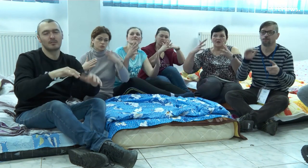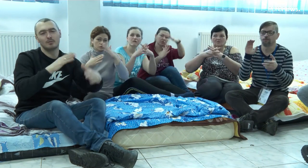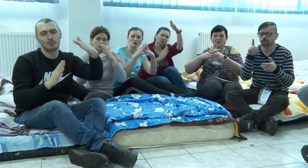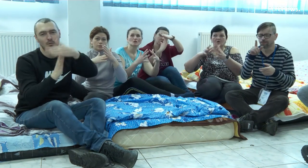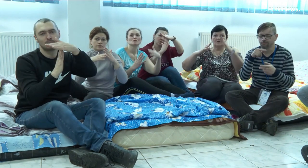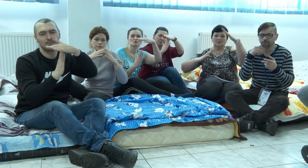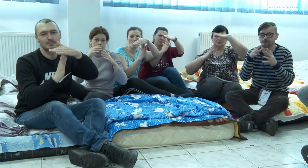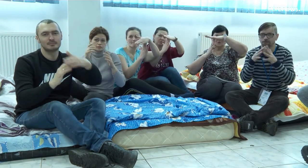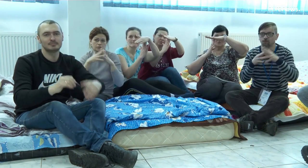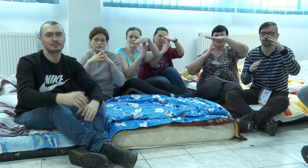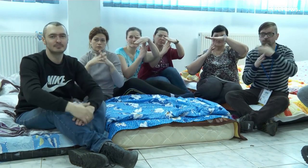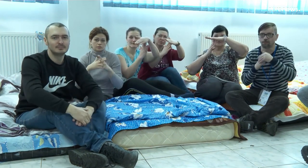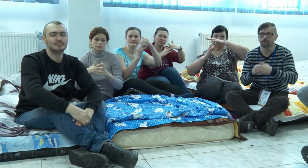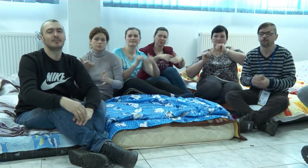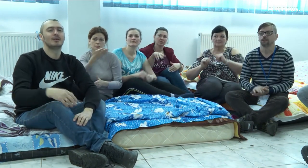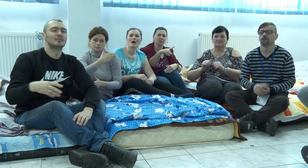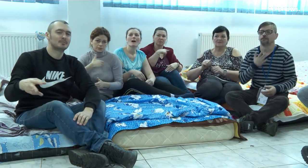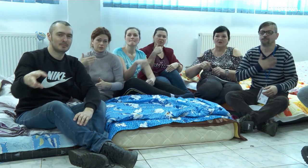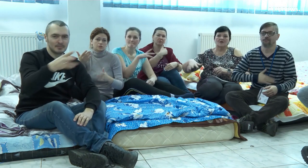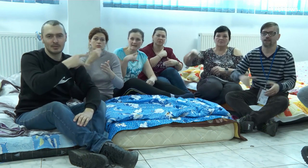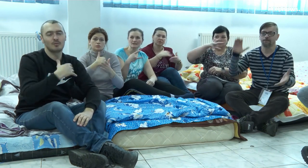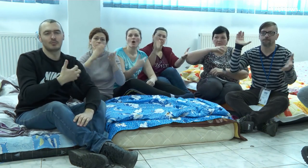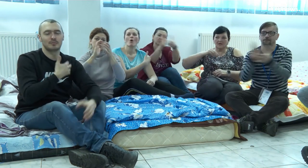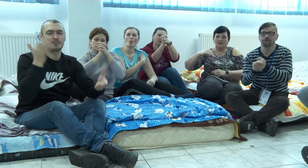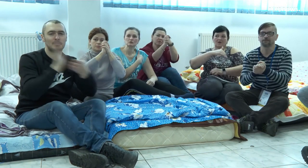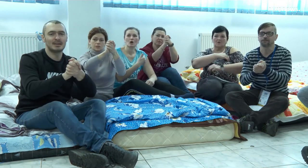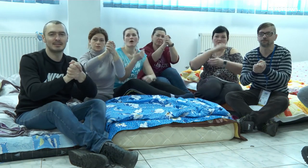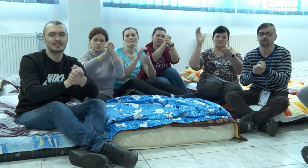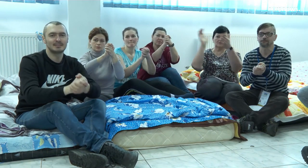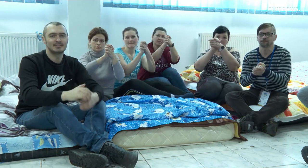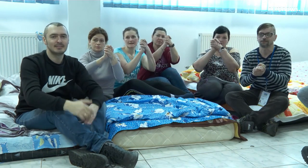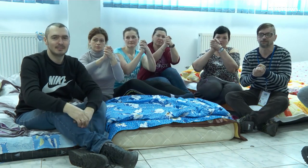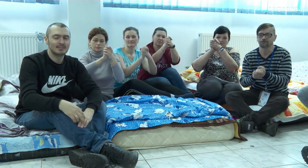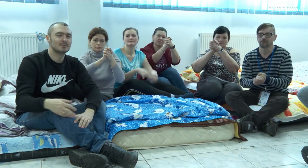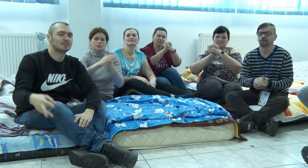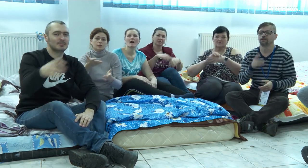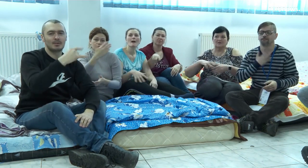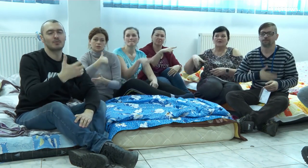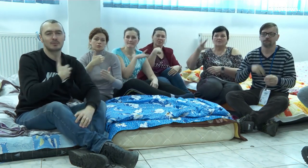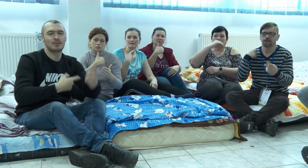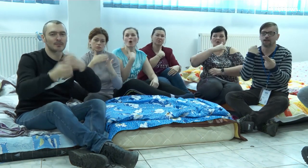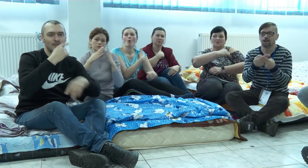Refugiados y voluntarios piden que, por favor, detengan la guerra. Queremos la paz. Queremos volver a casa a Ucrania.